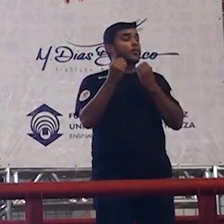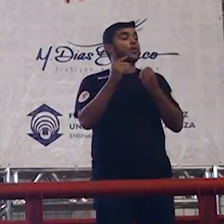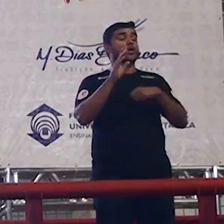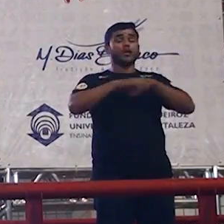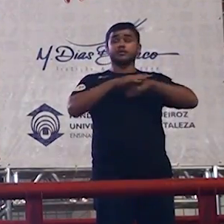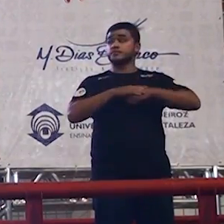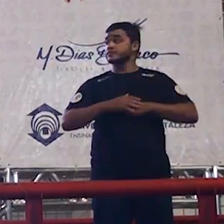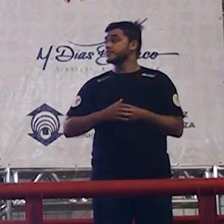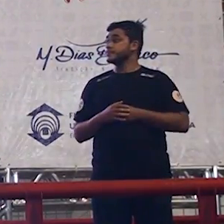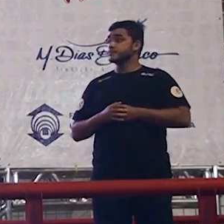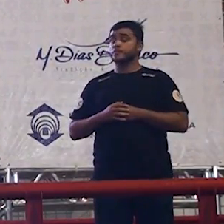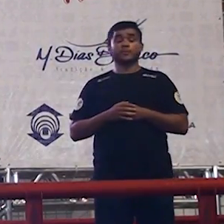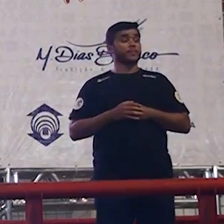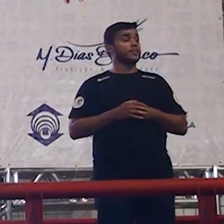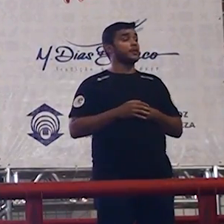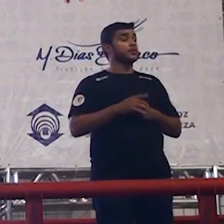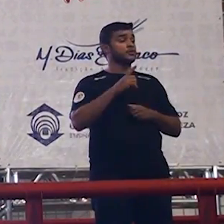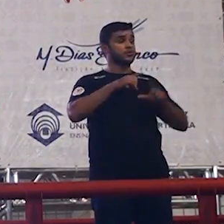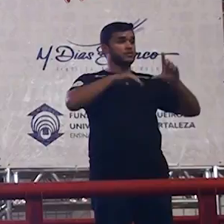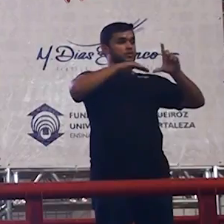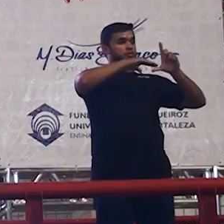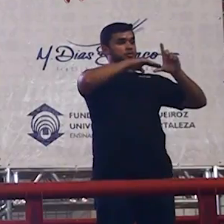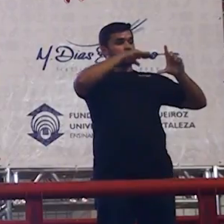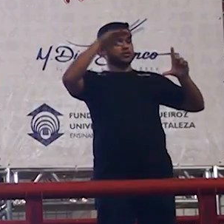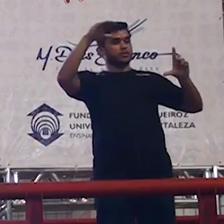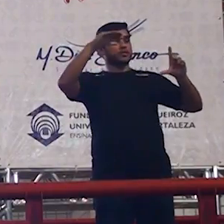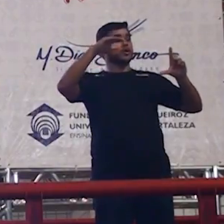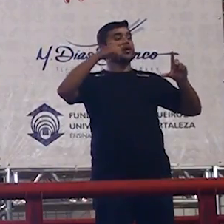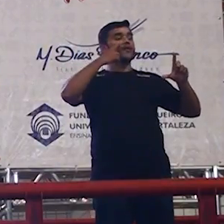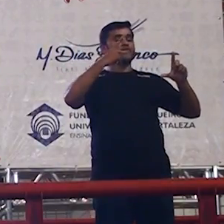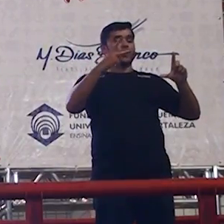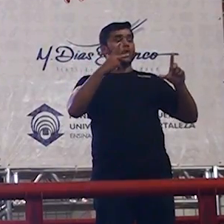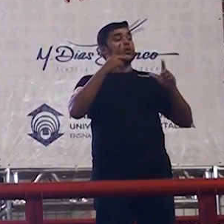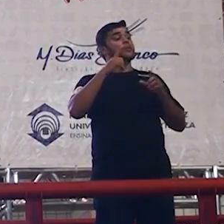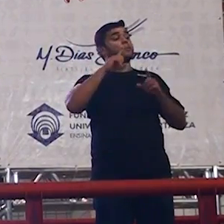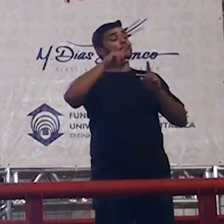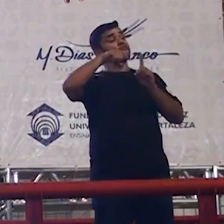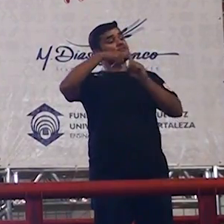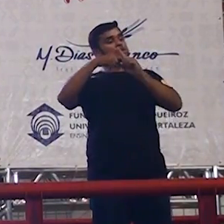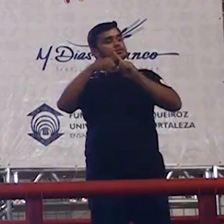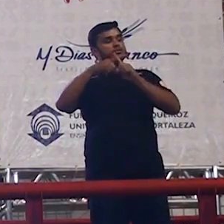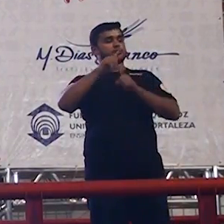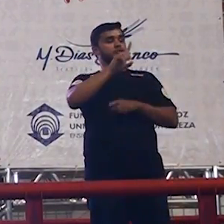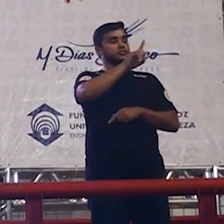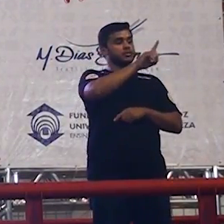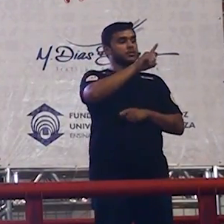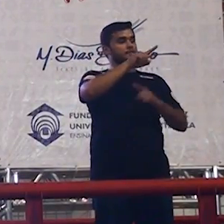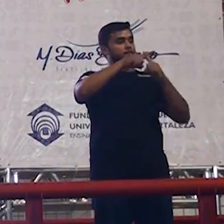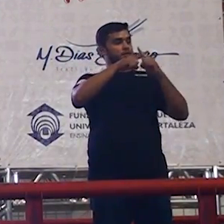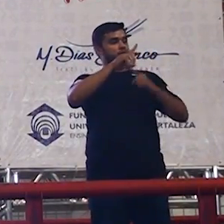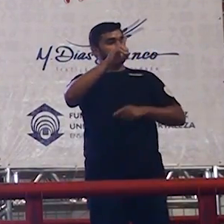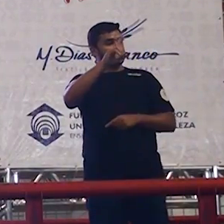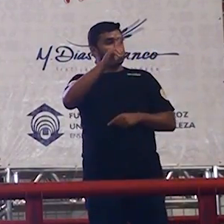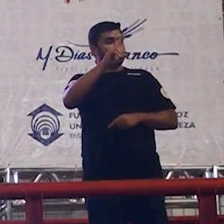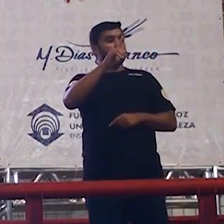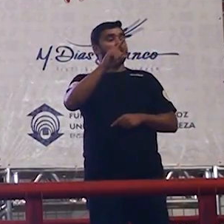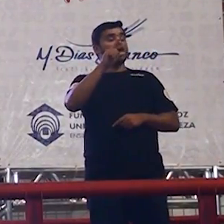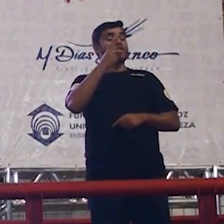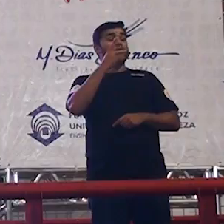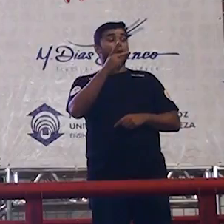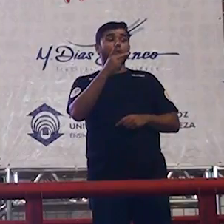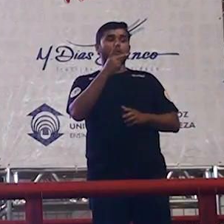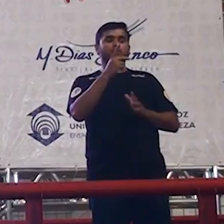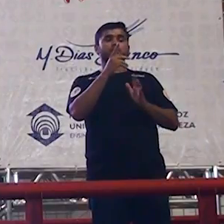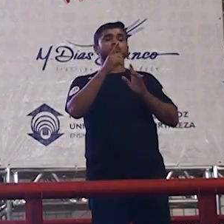maior vezes diagonal menor dividido por 2. Eu não tenho nem a diagonal? Então, vou